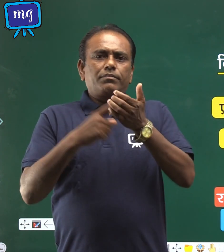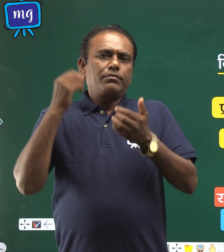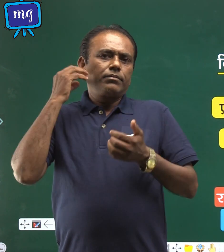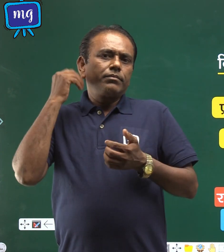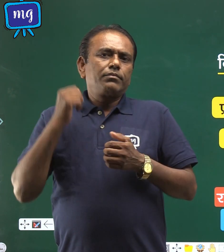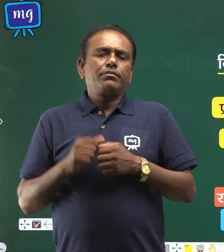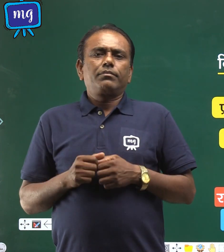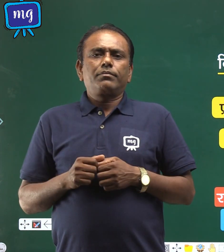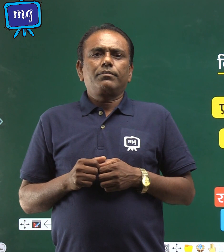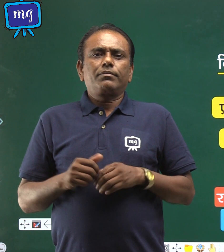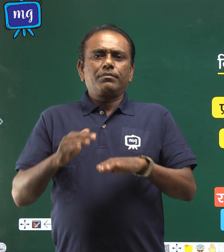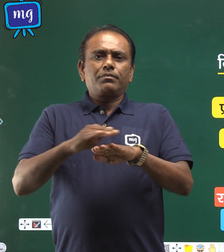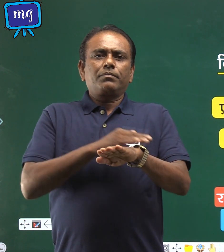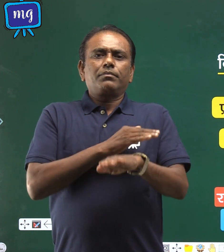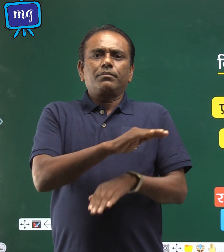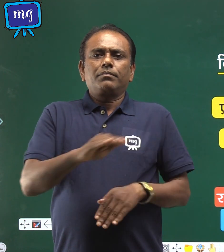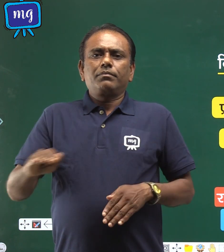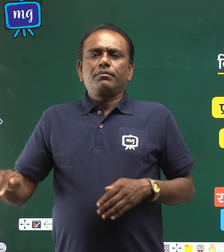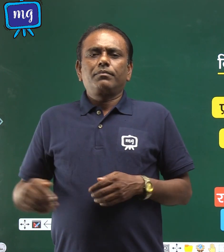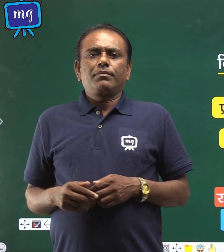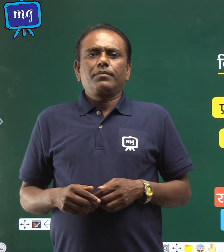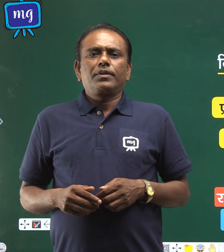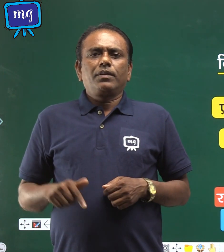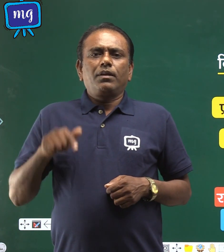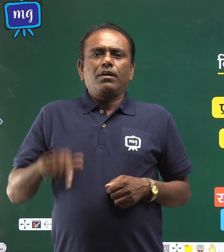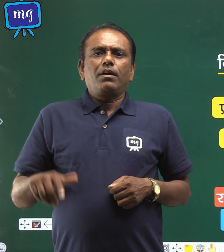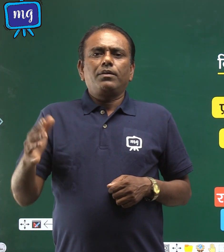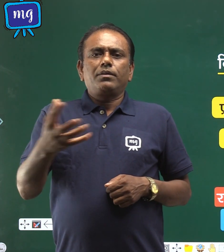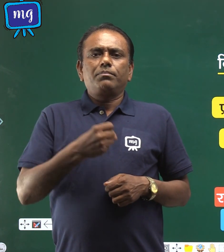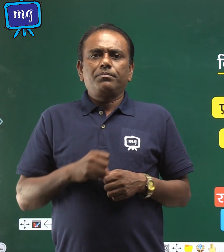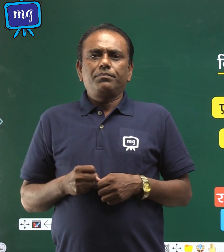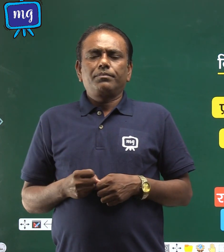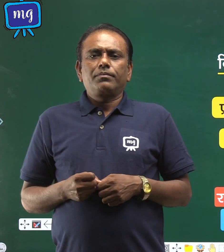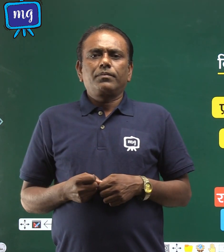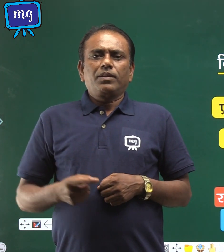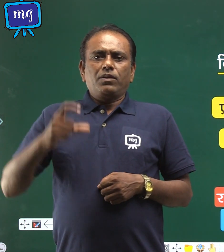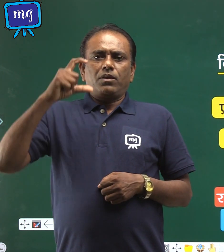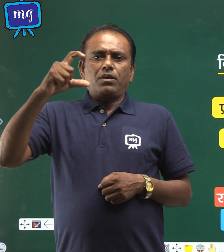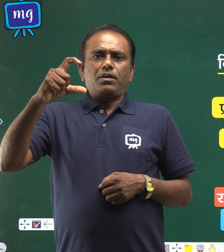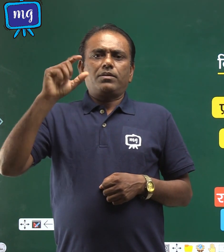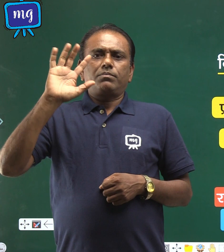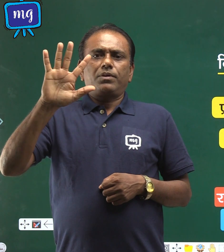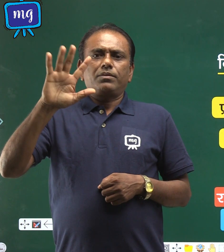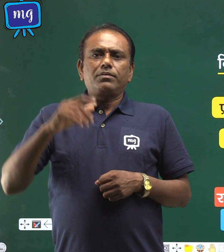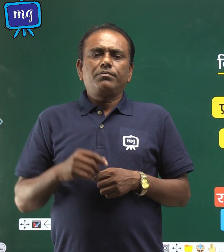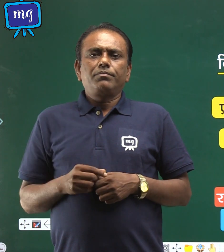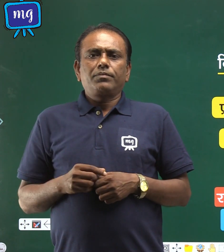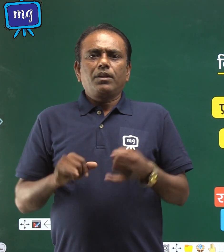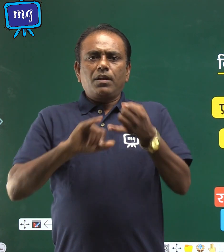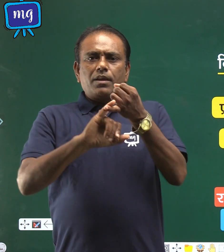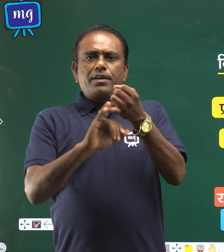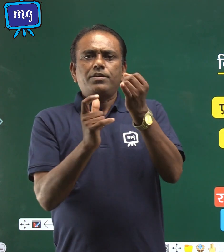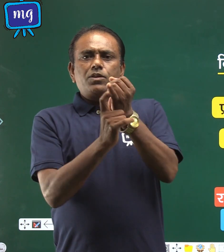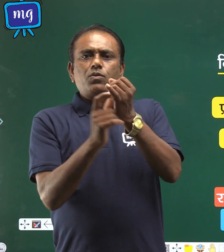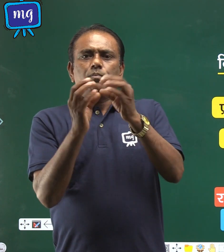रमेश संधी। प्यारे बच्चों, आज हम क्लास 5 विषय